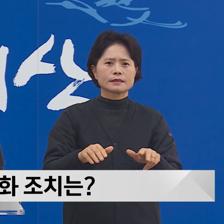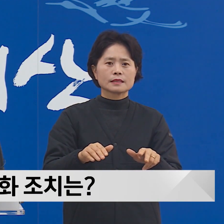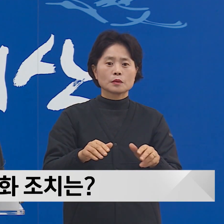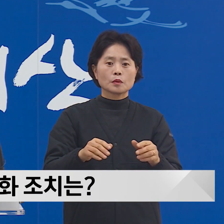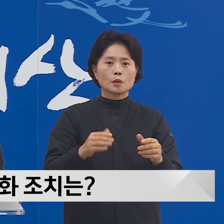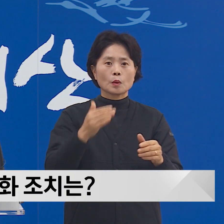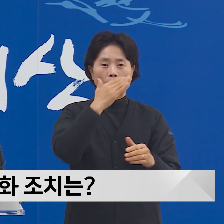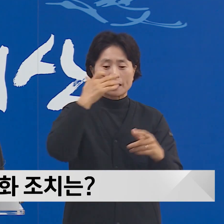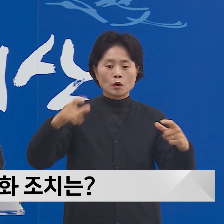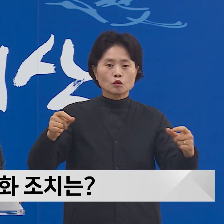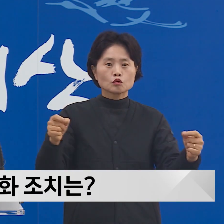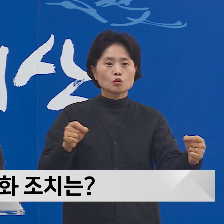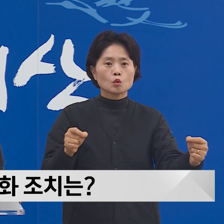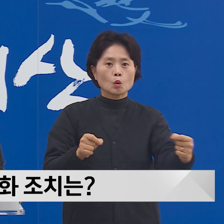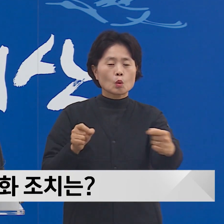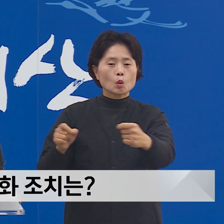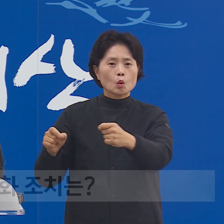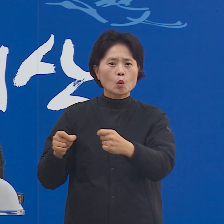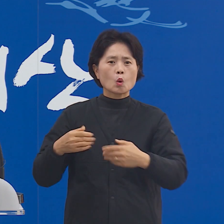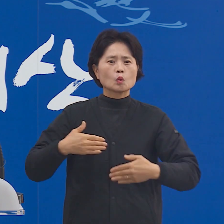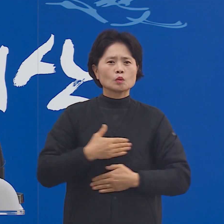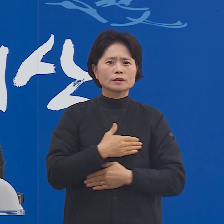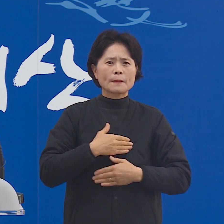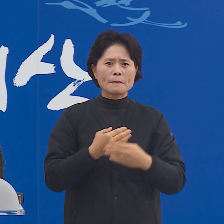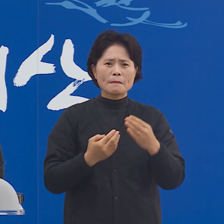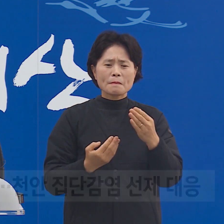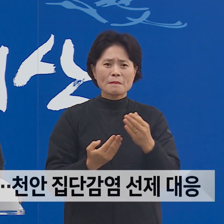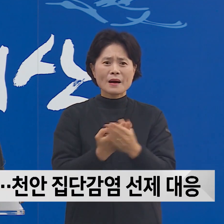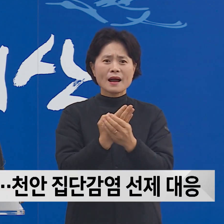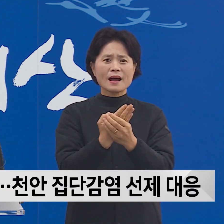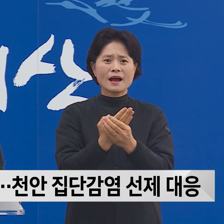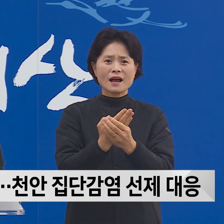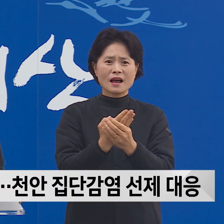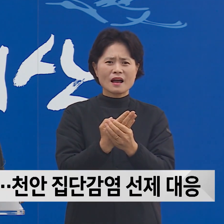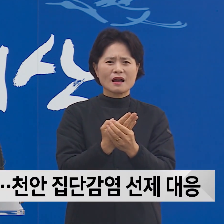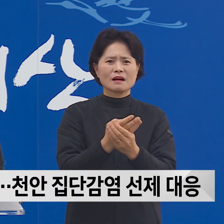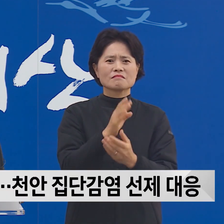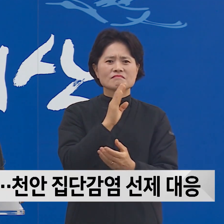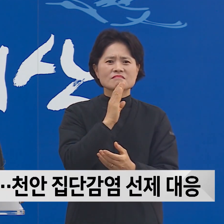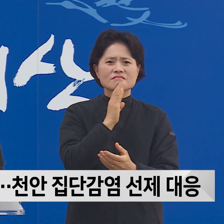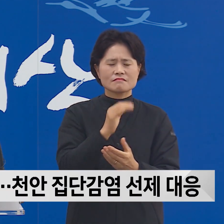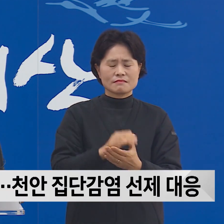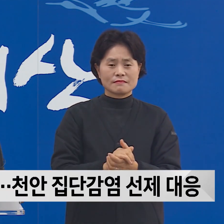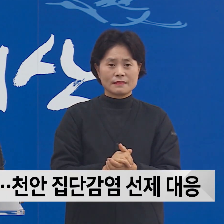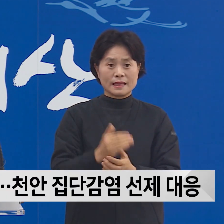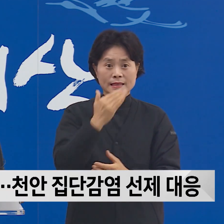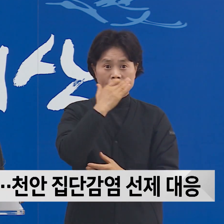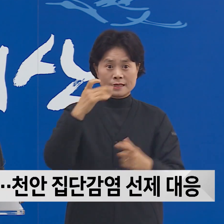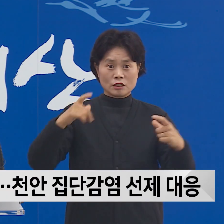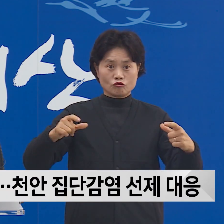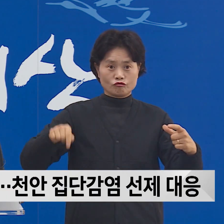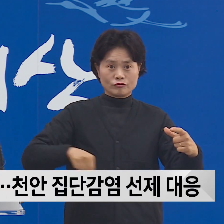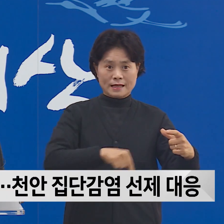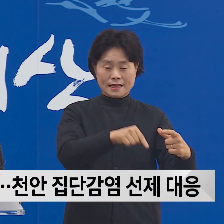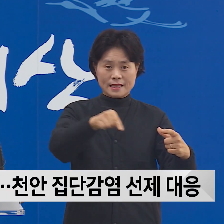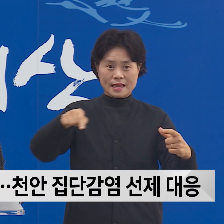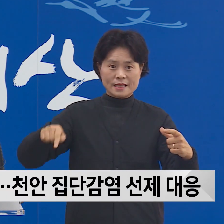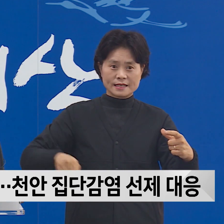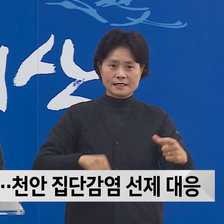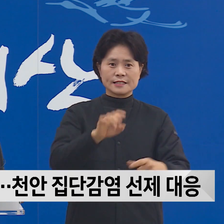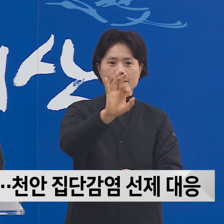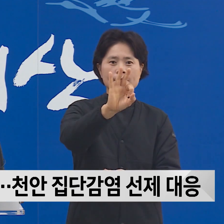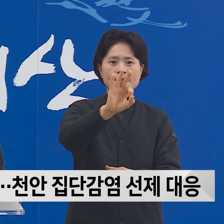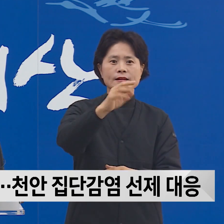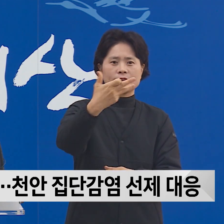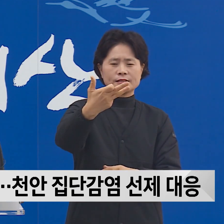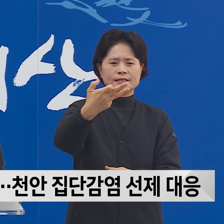인근 시군에서 사우나에서 발생이 됨에 따라서 저희 군은 저희 관내